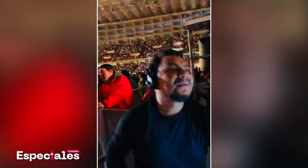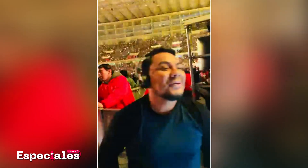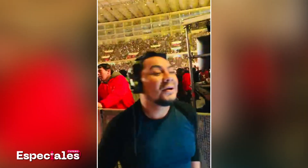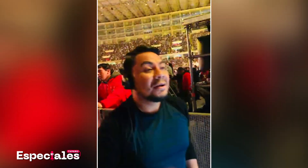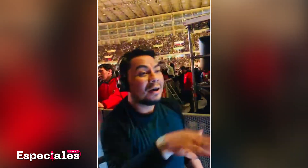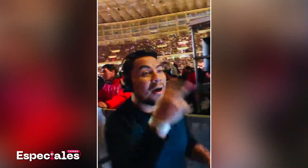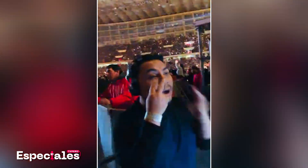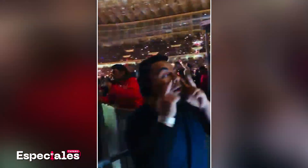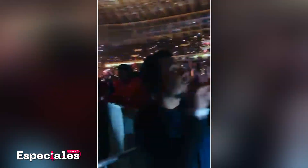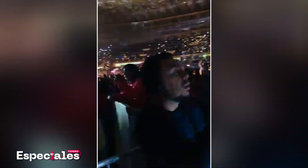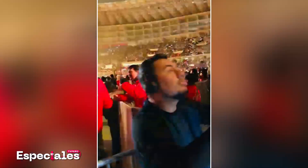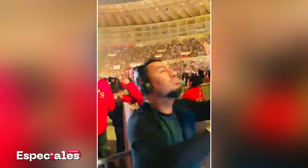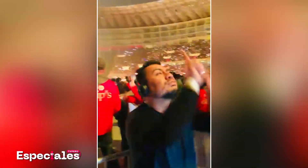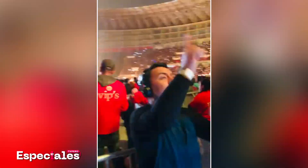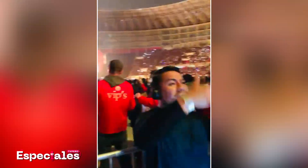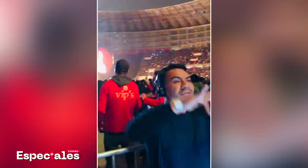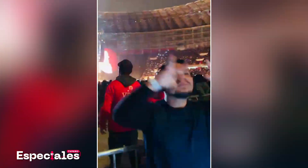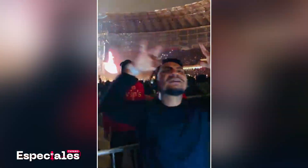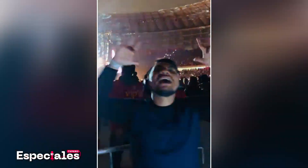había visto aquí en Perú.